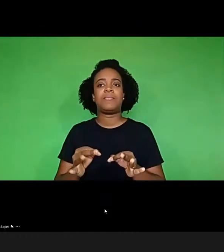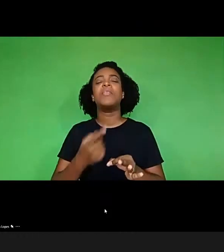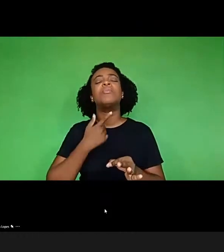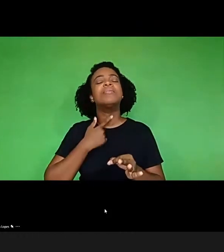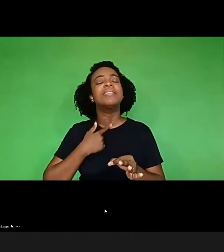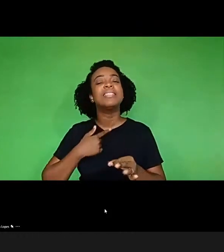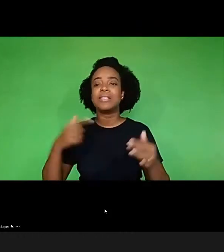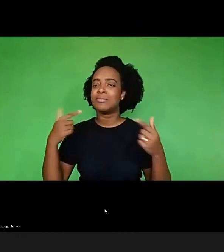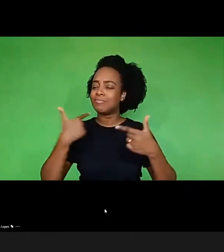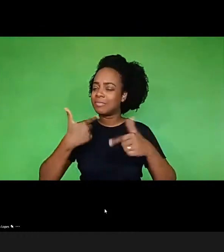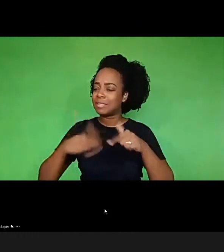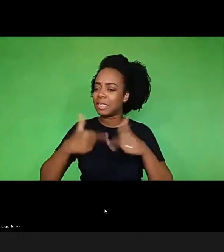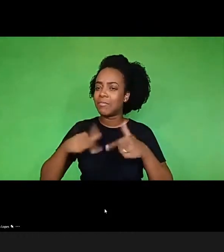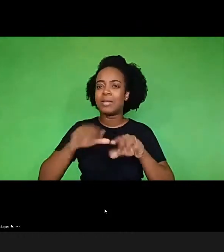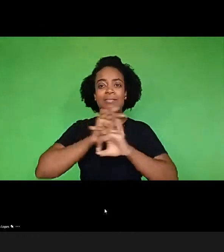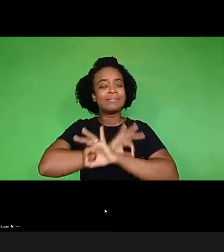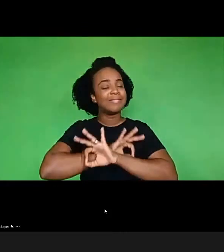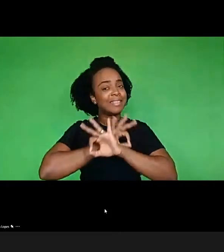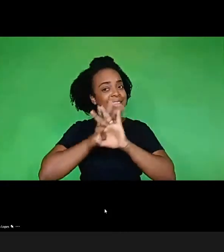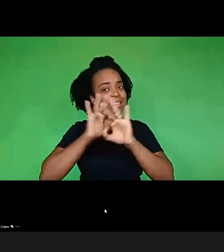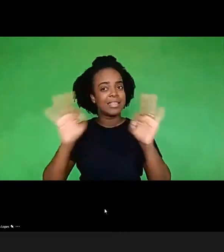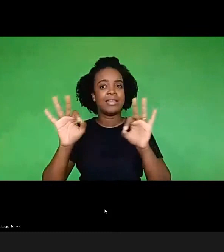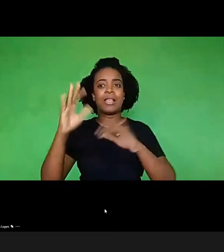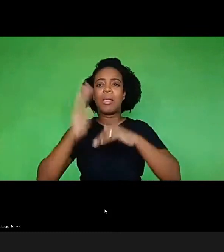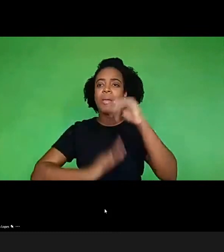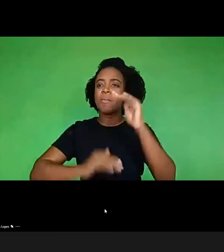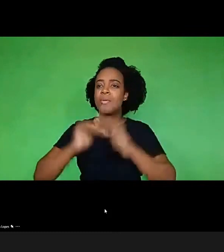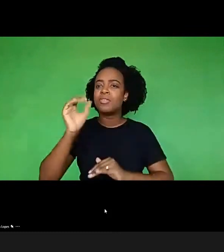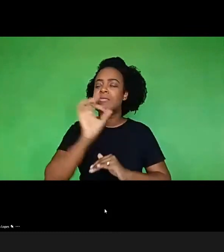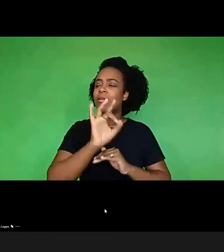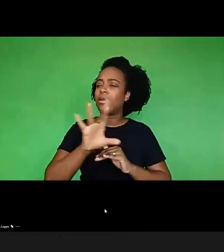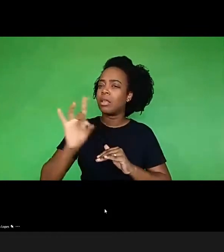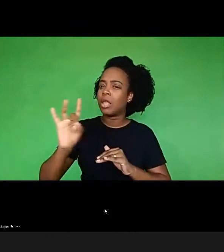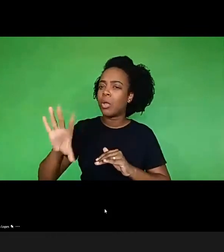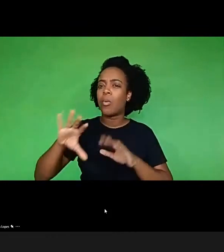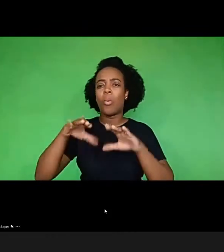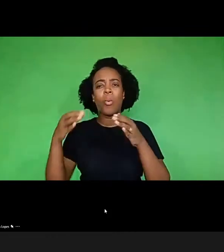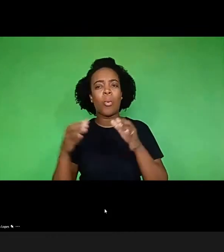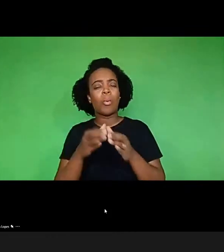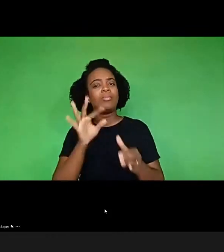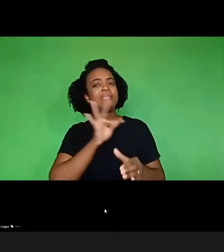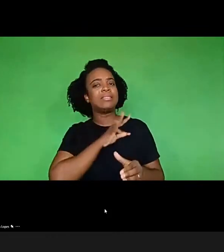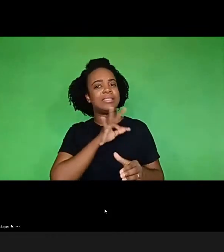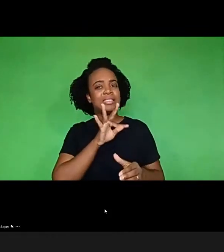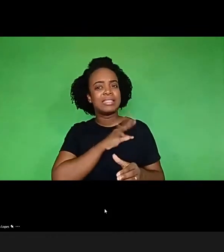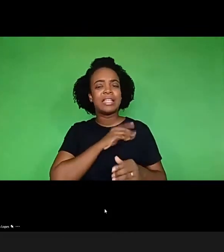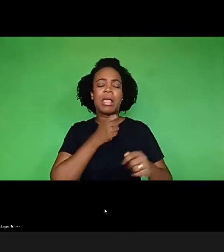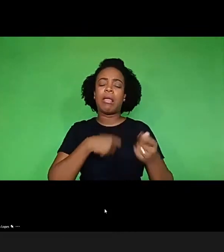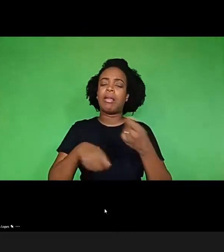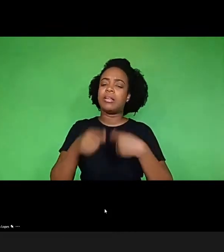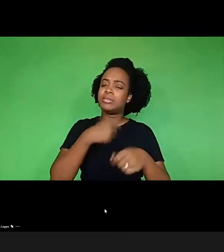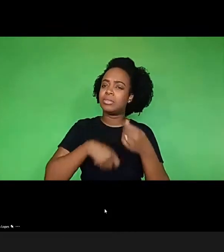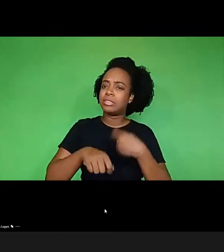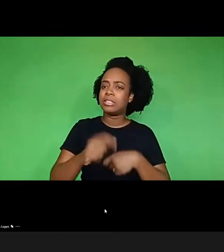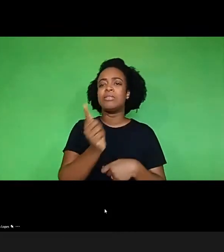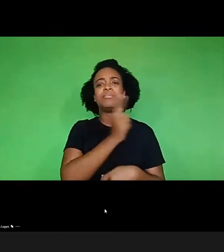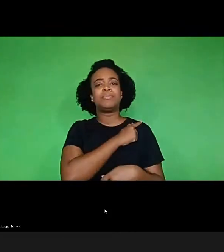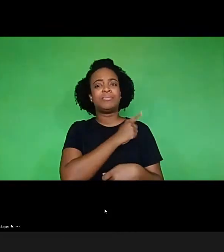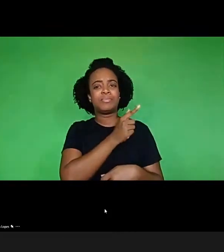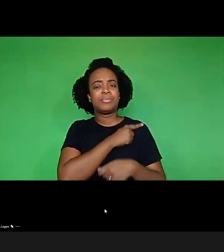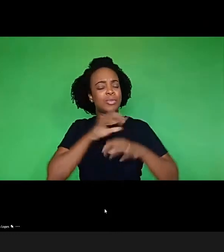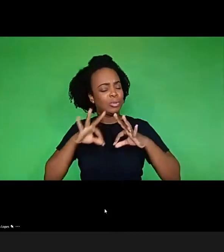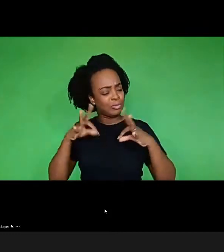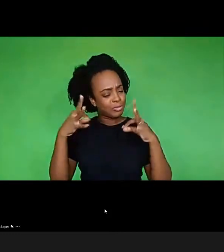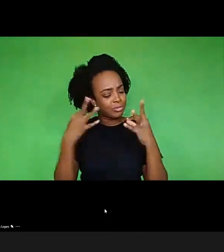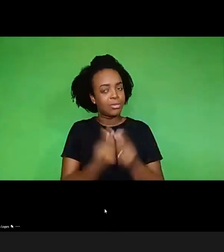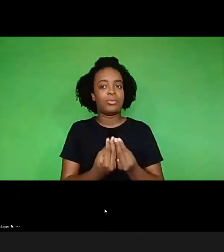professores, a cada uma das pessoas que compõem o nosso corpo técnico administrativo e o nosso corpo gestor, né? Desejar também